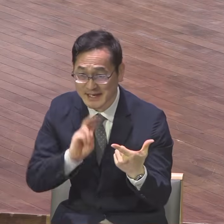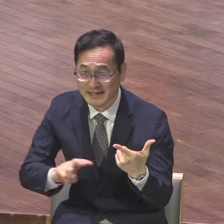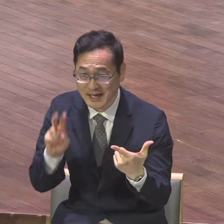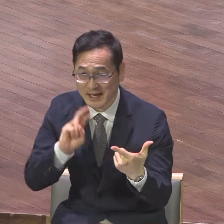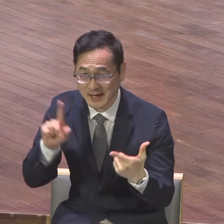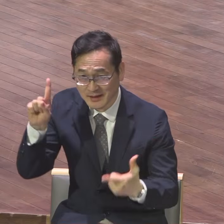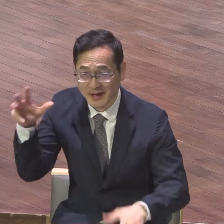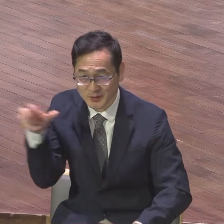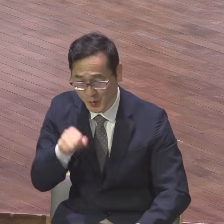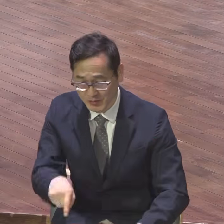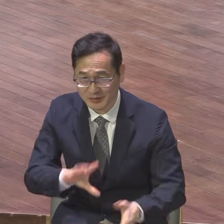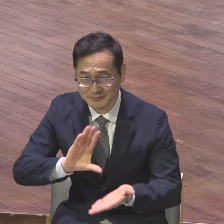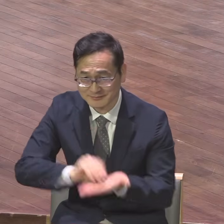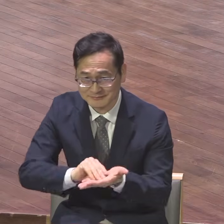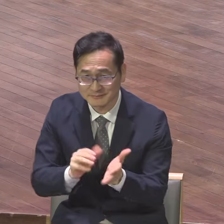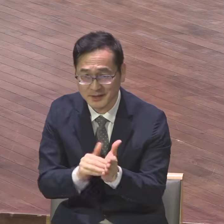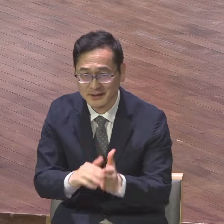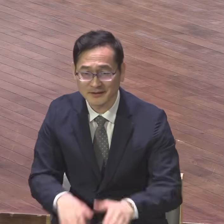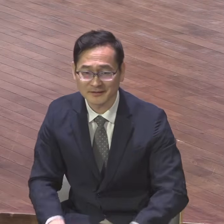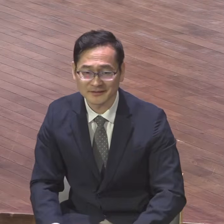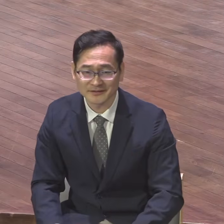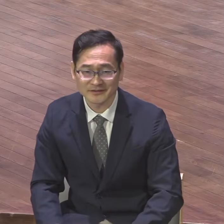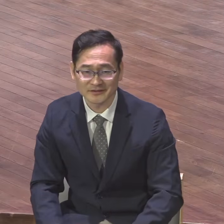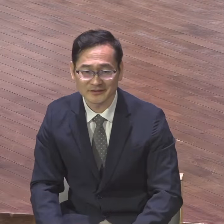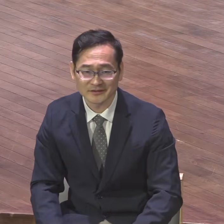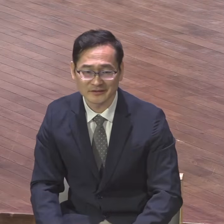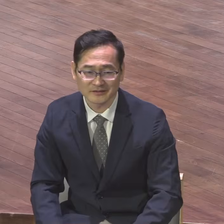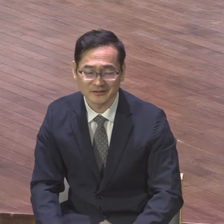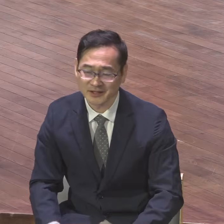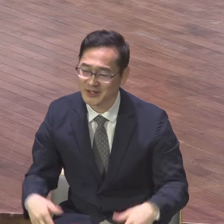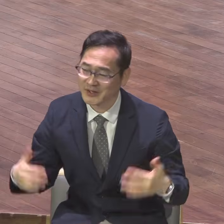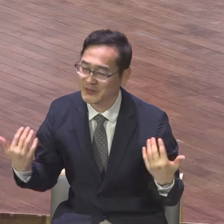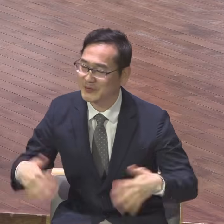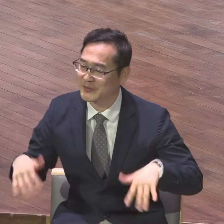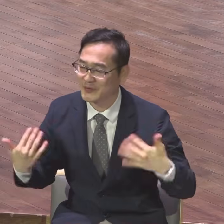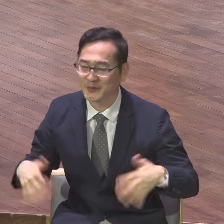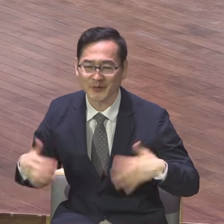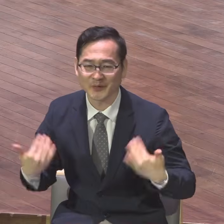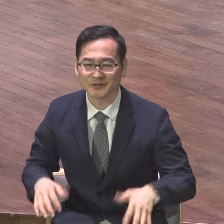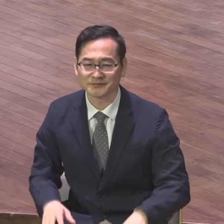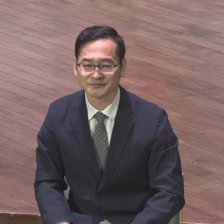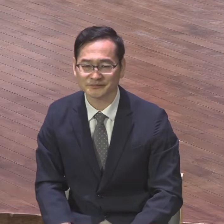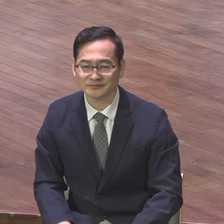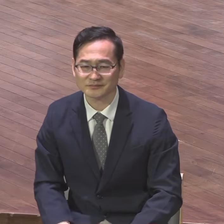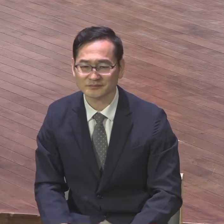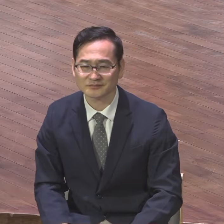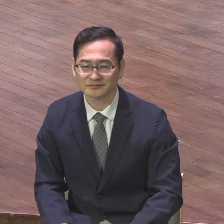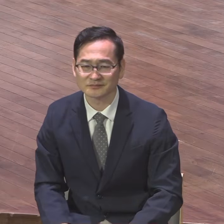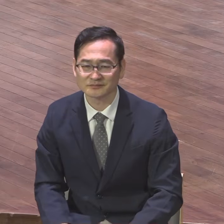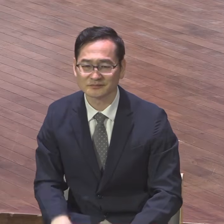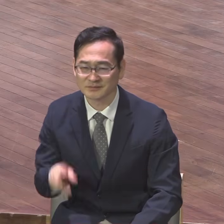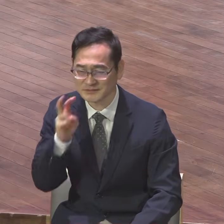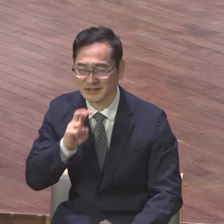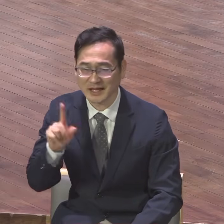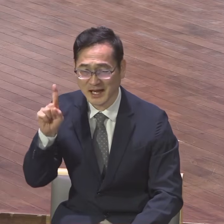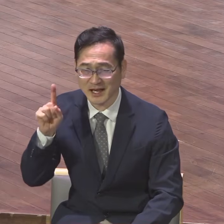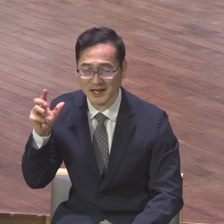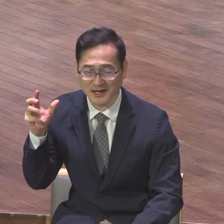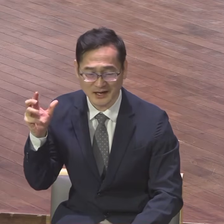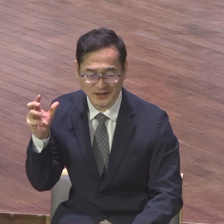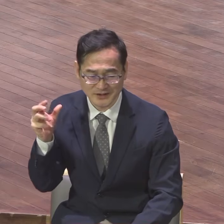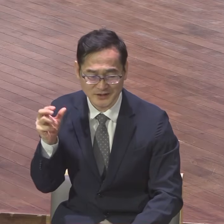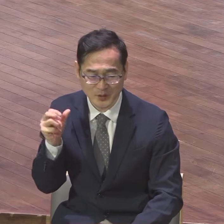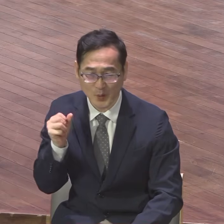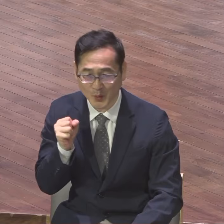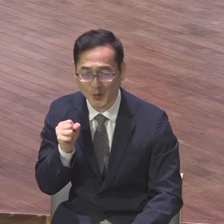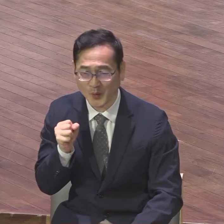끝냈어요. 찬양대가 부럽습니다. 우리 성도들도 찬양대에 온 한 곡을 가지고 집에서